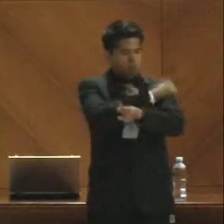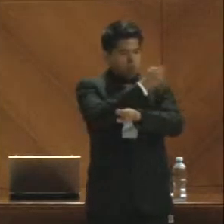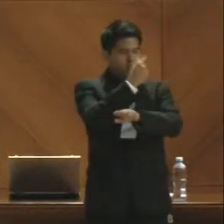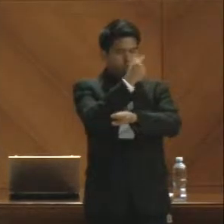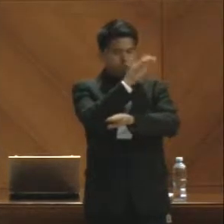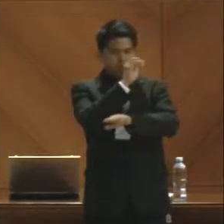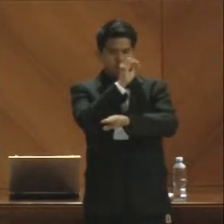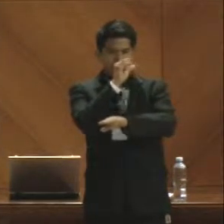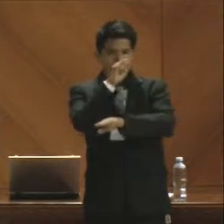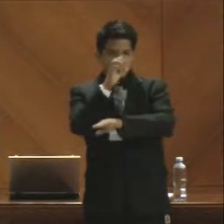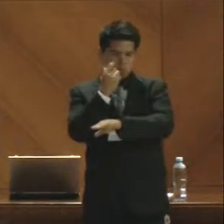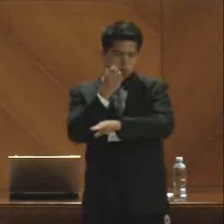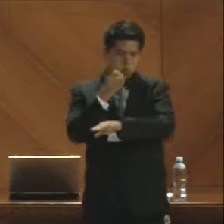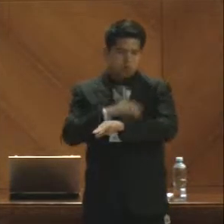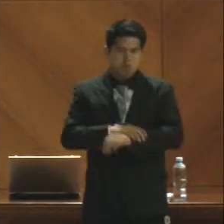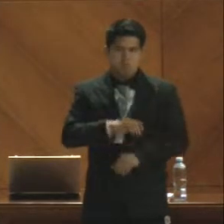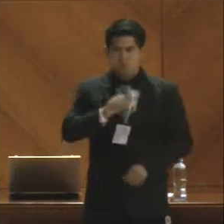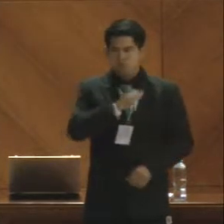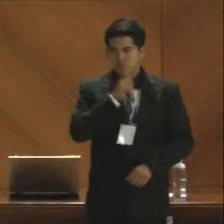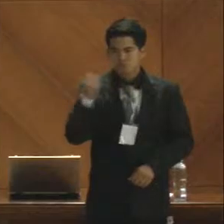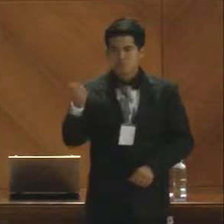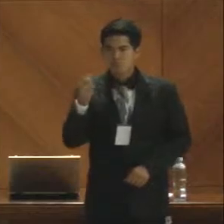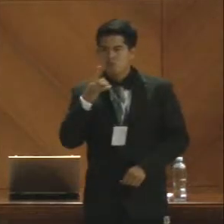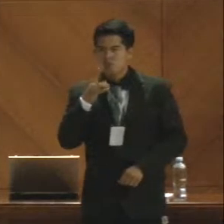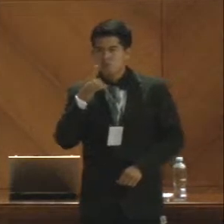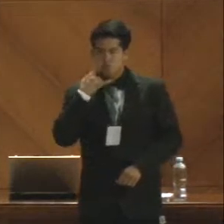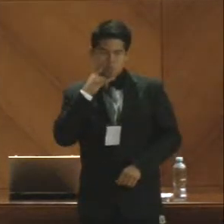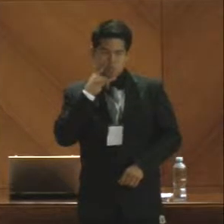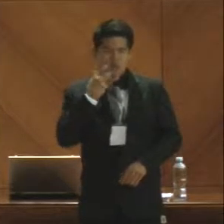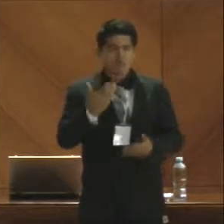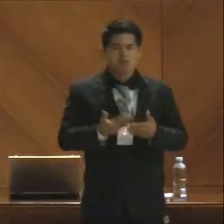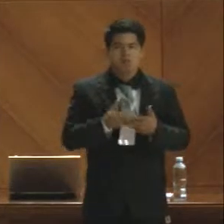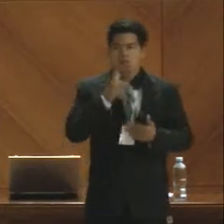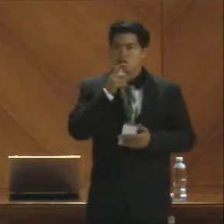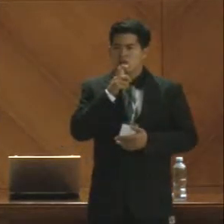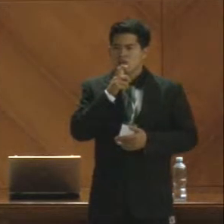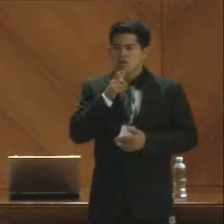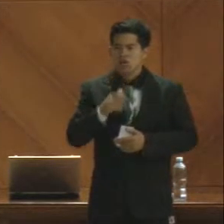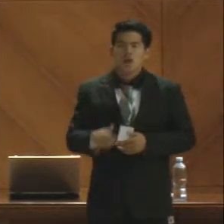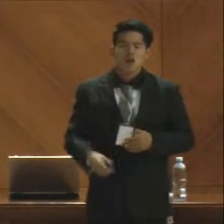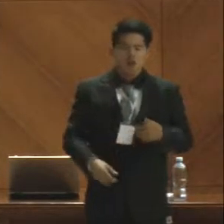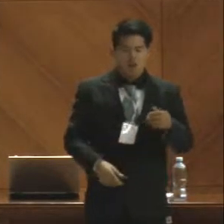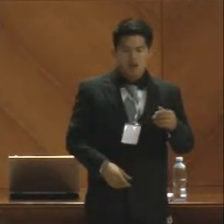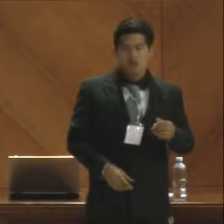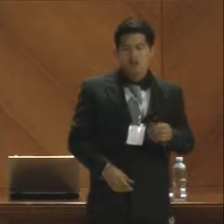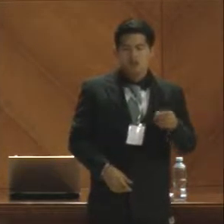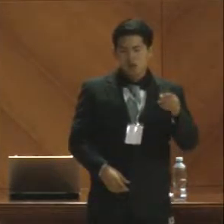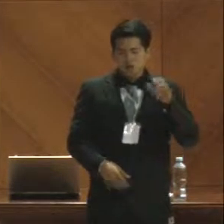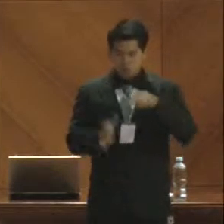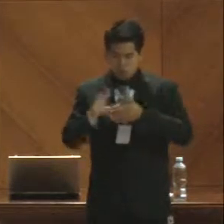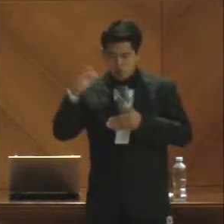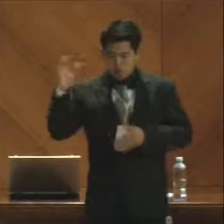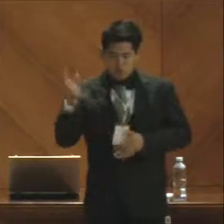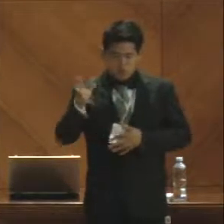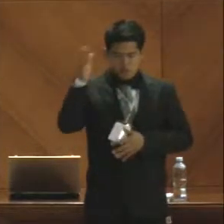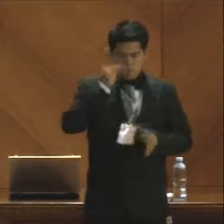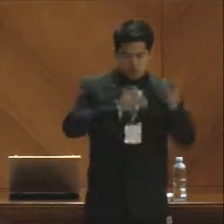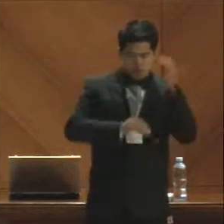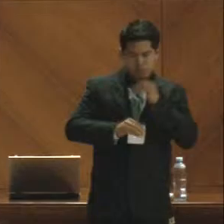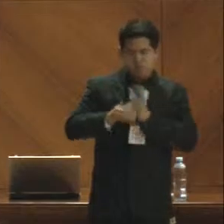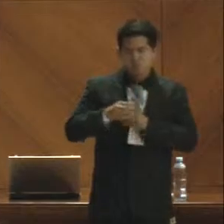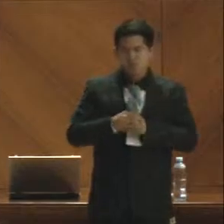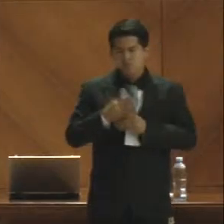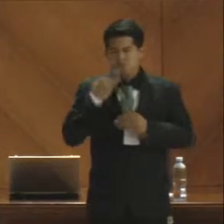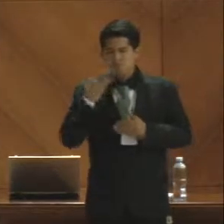cifrar, los niños de los colegios deberían aprender a encriptar sus comunicaciones para comunicarse de forma segura. Ya,